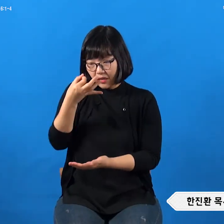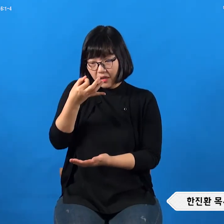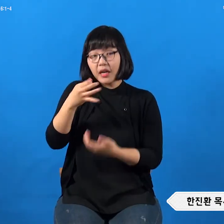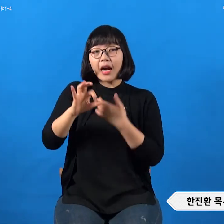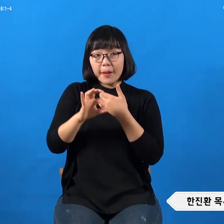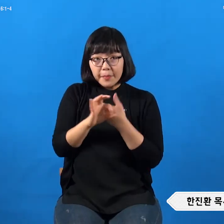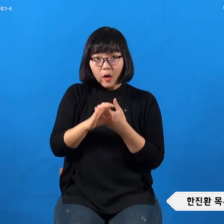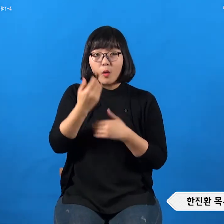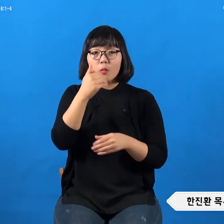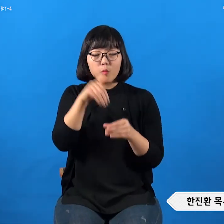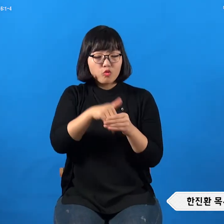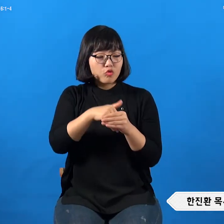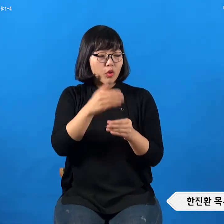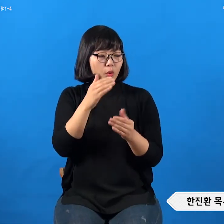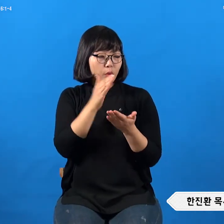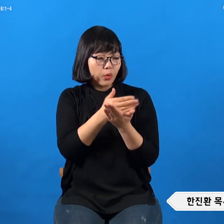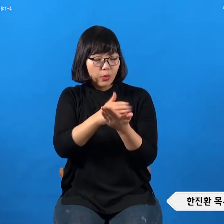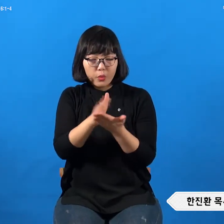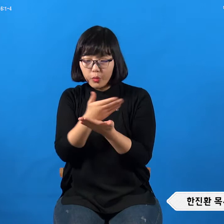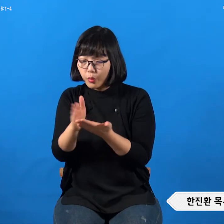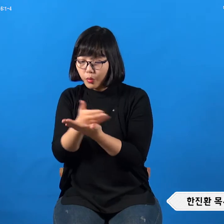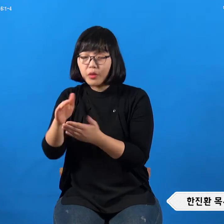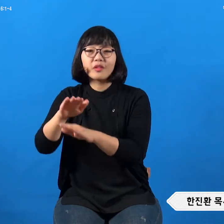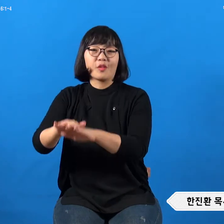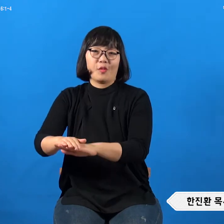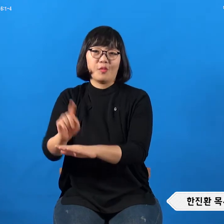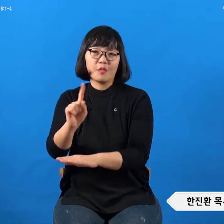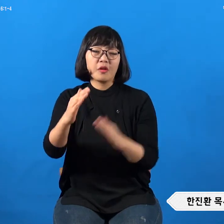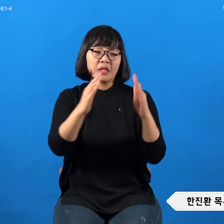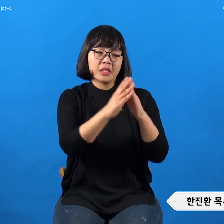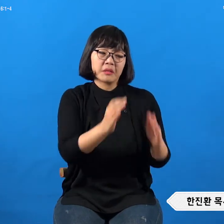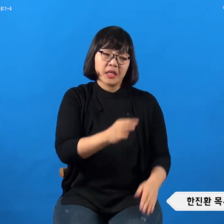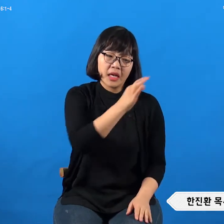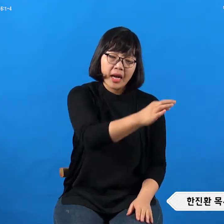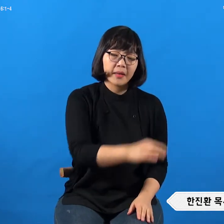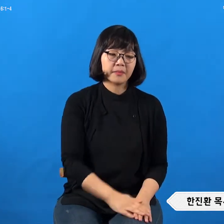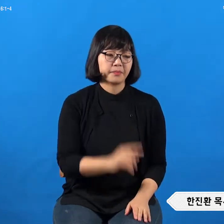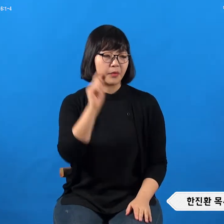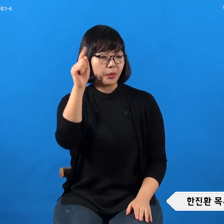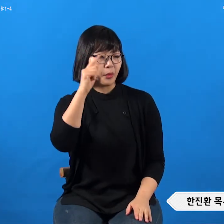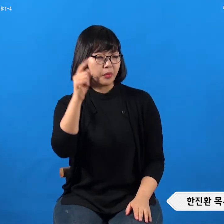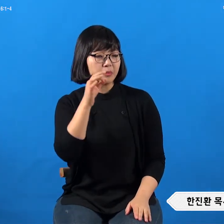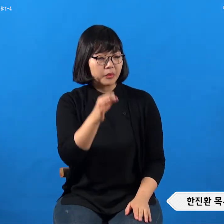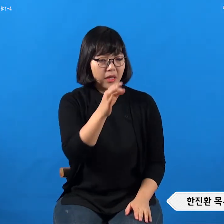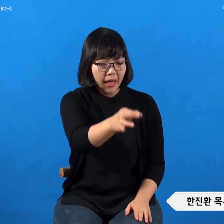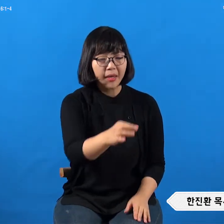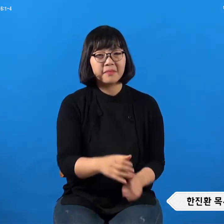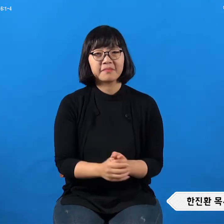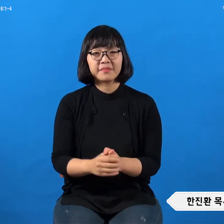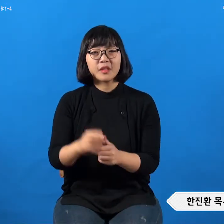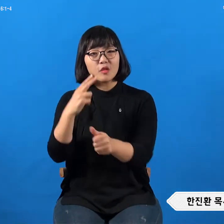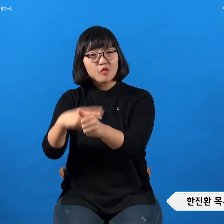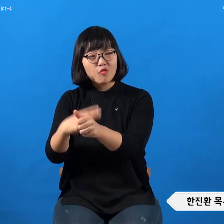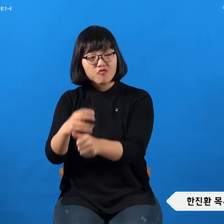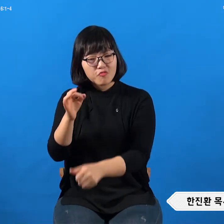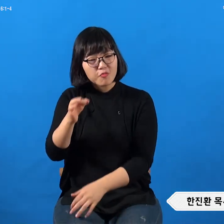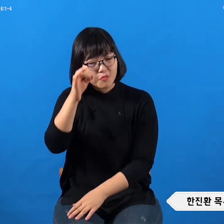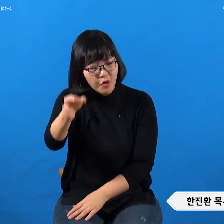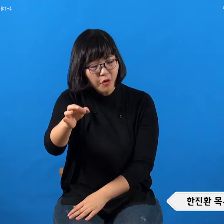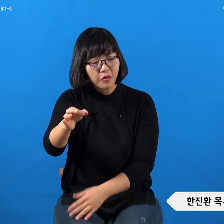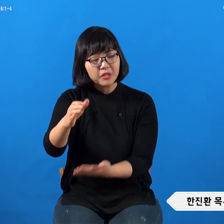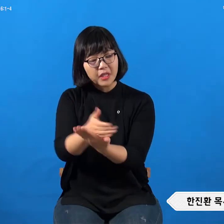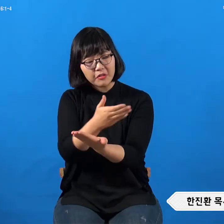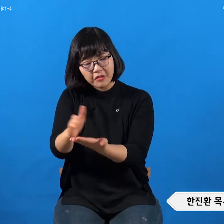넣었습니다. 집세, 식비, 공과금, 또 아이들 교육비, 이 항목을 나누어서